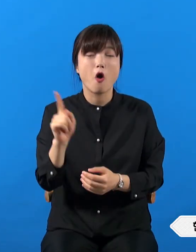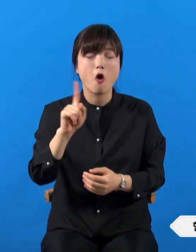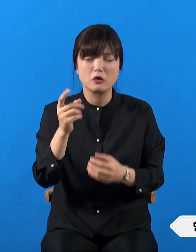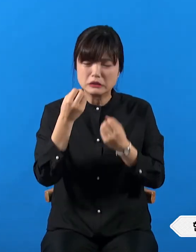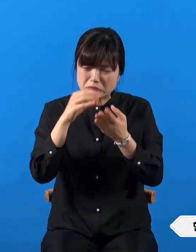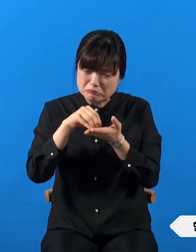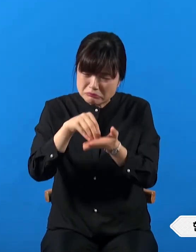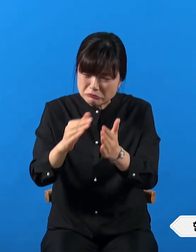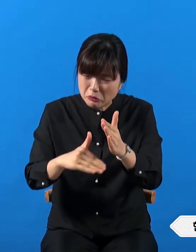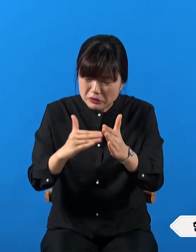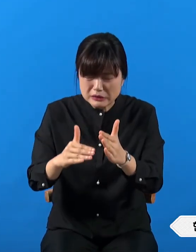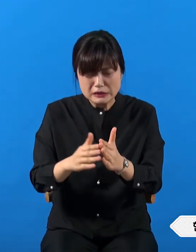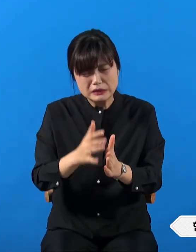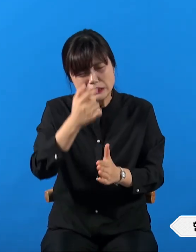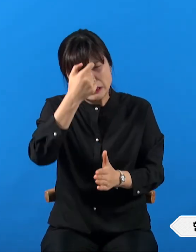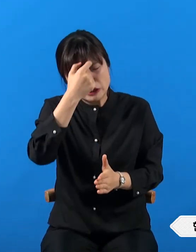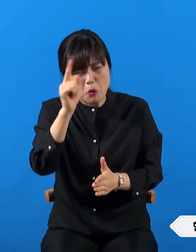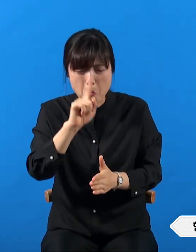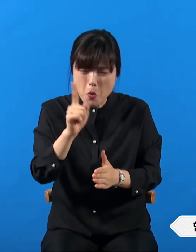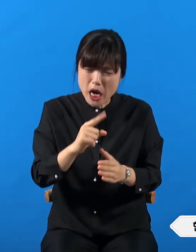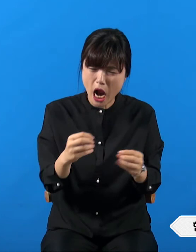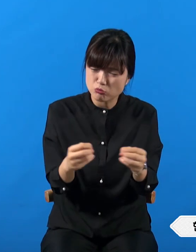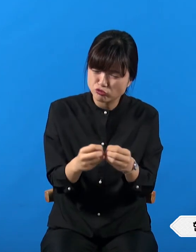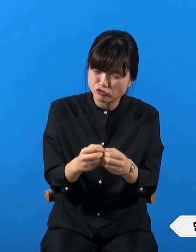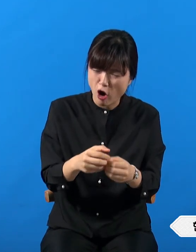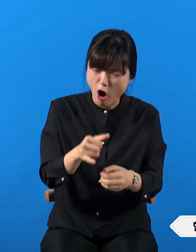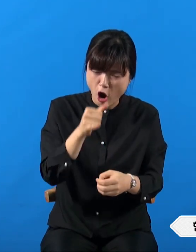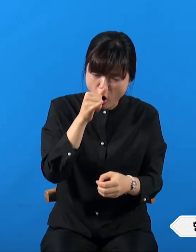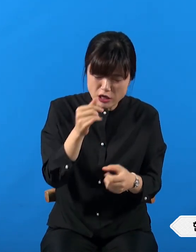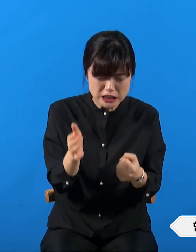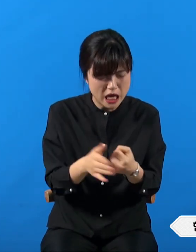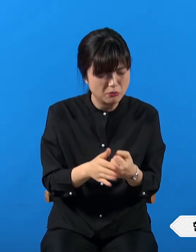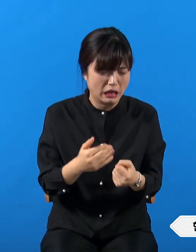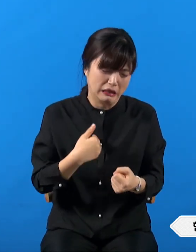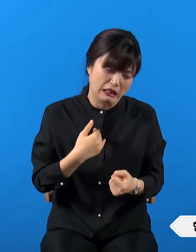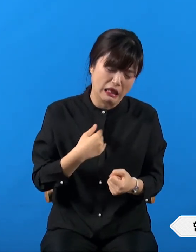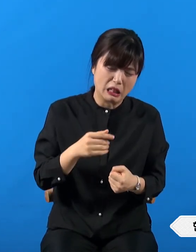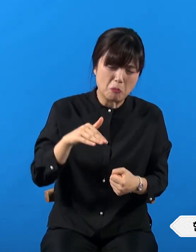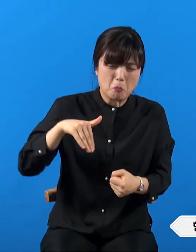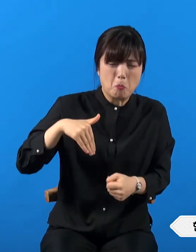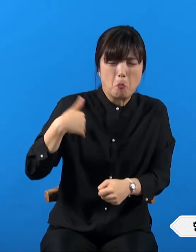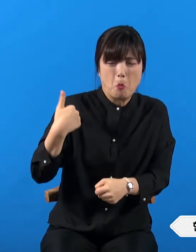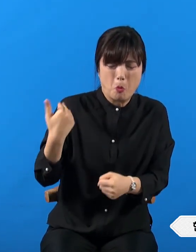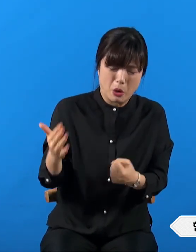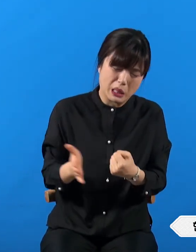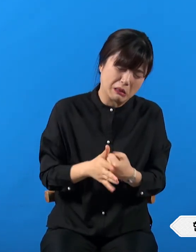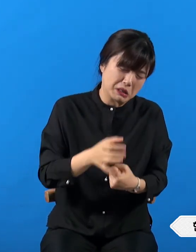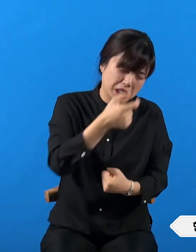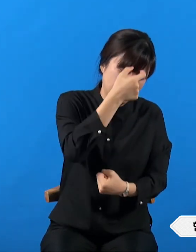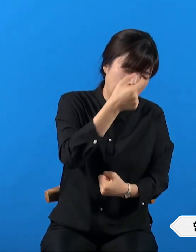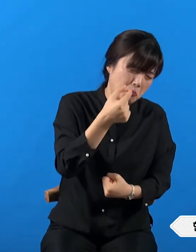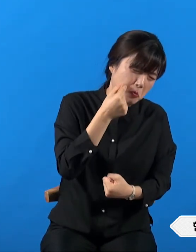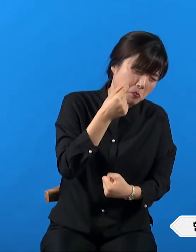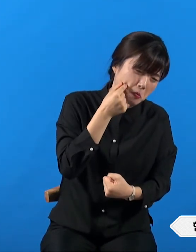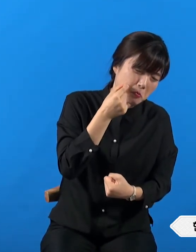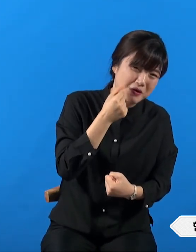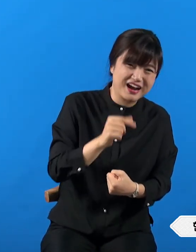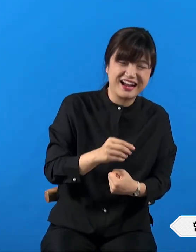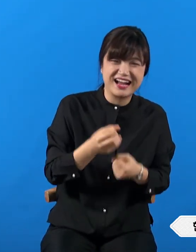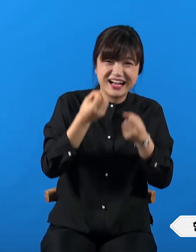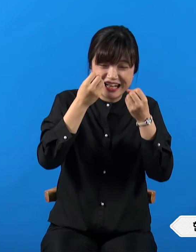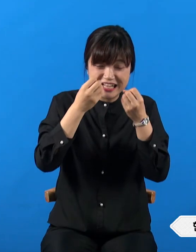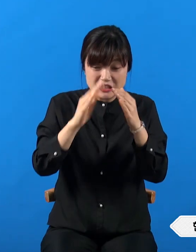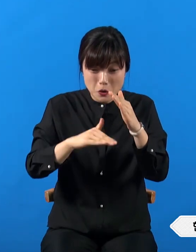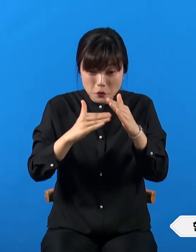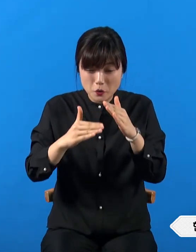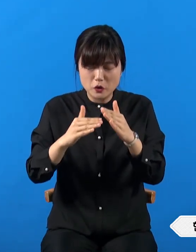가운데는 기도의 이 무슨 문구를 몰라서 나는 기도 잘 못하겠다 그러는 분들이 계십니다. 신자들 기도하는 거